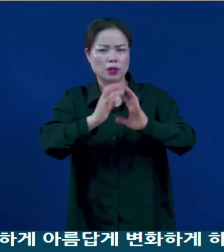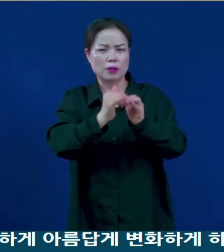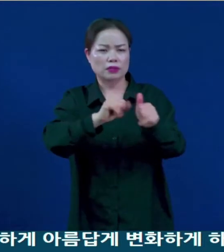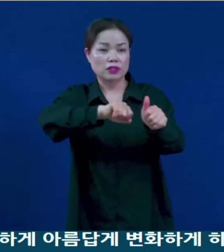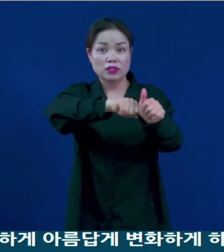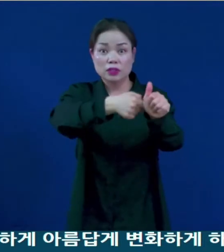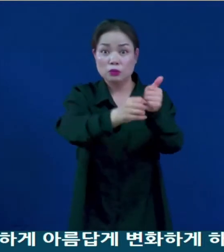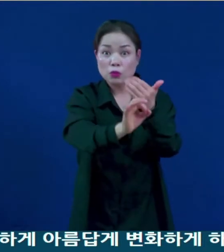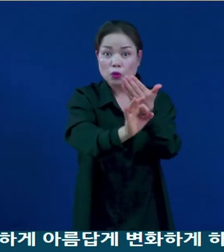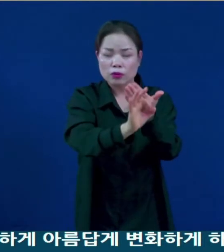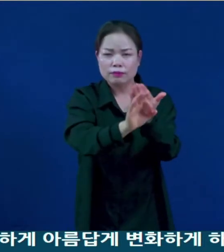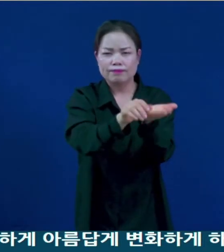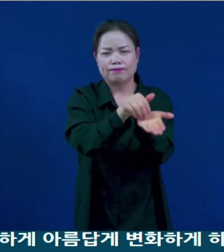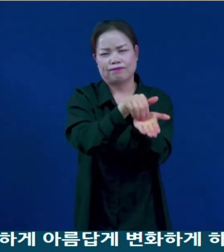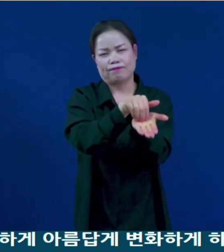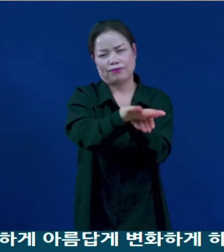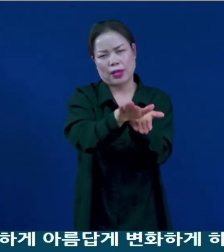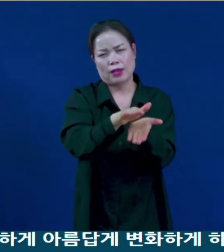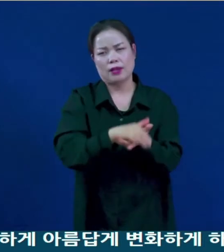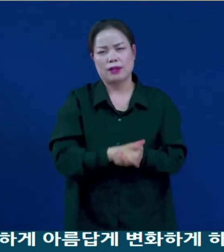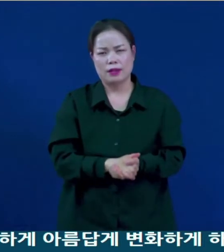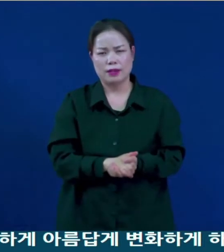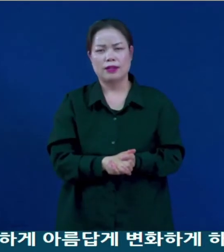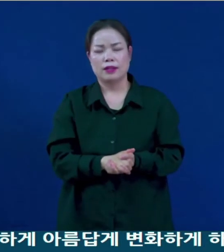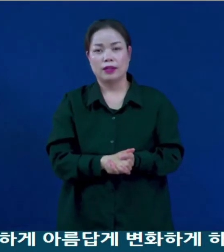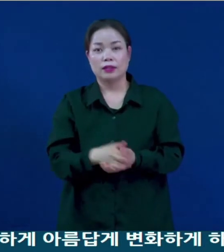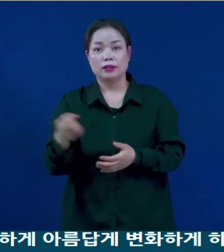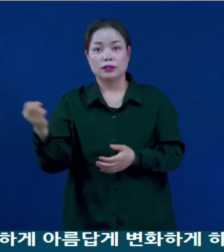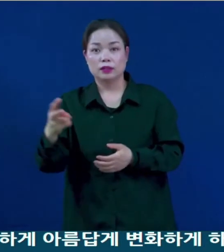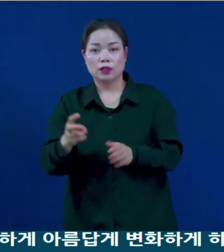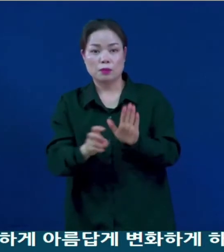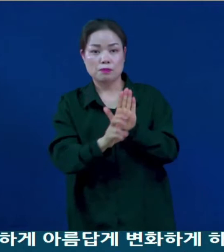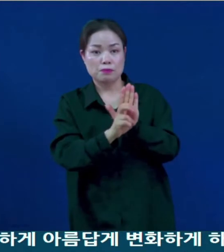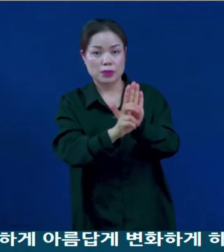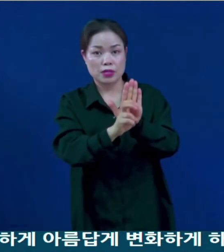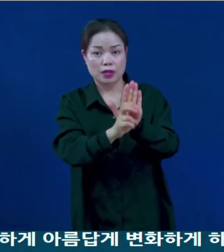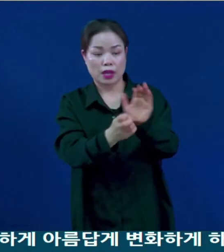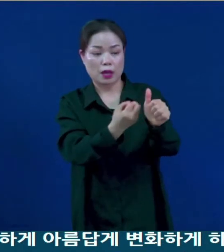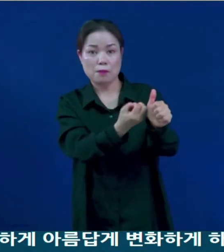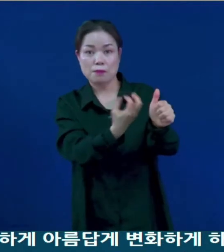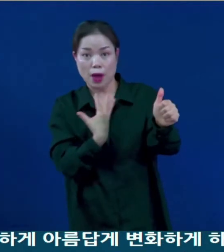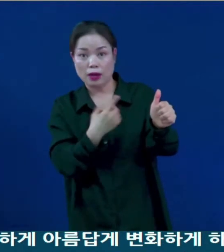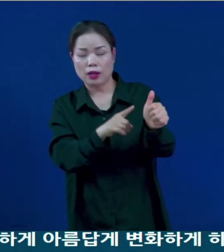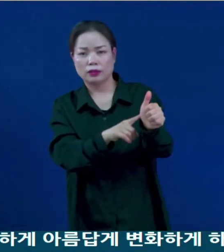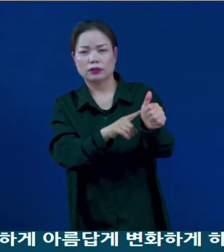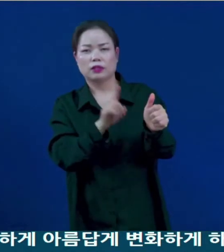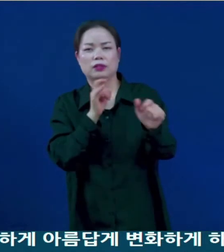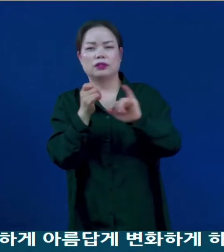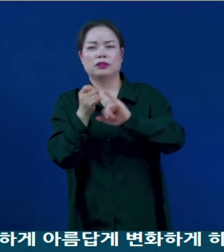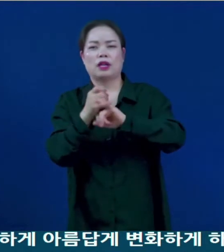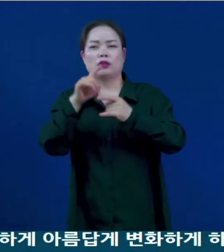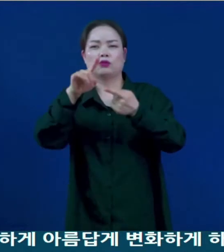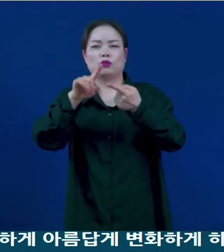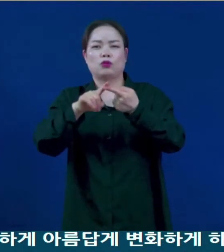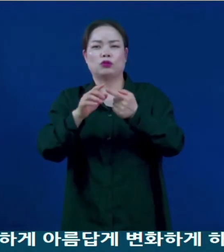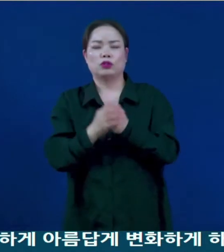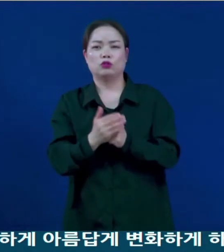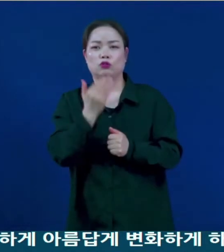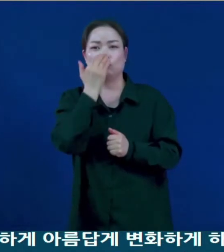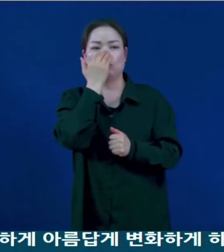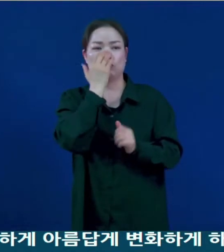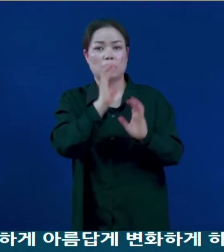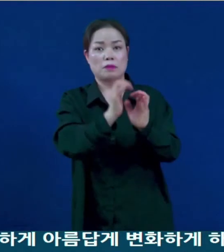징벌하시면 쫓겨납니다. 그래서 미가가 이렇게 말한 약속대로 결국 유다